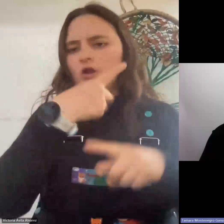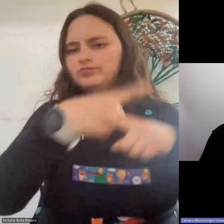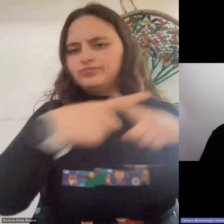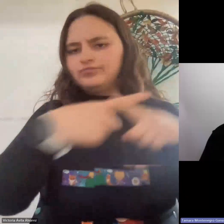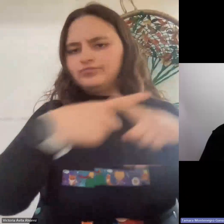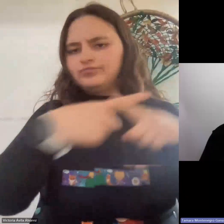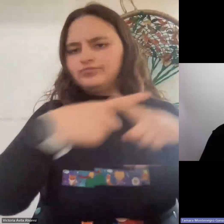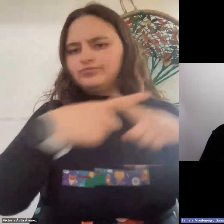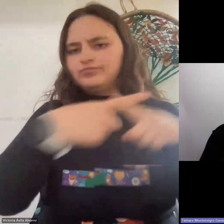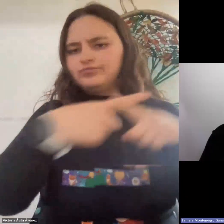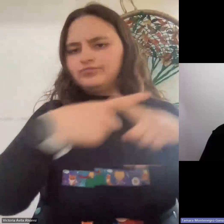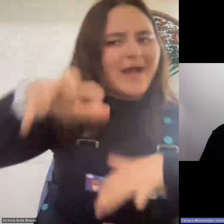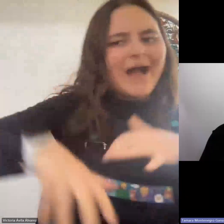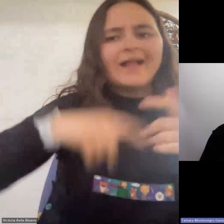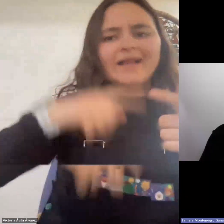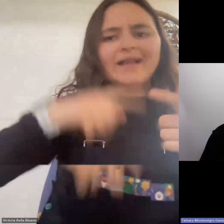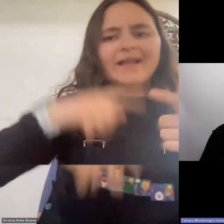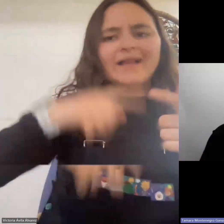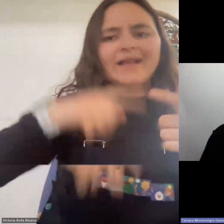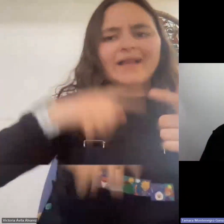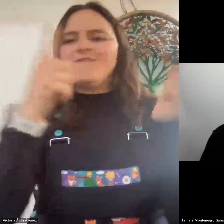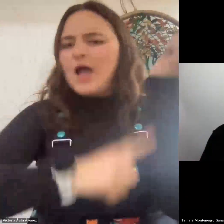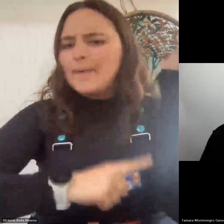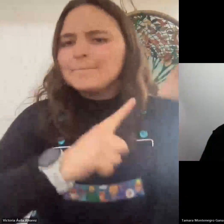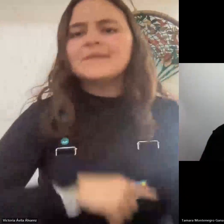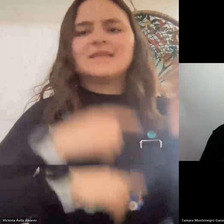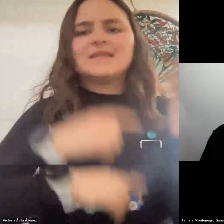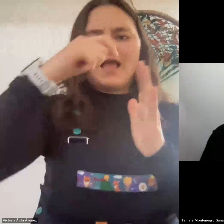Y tengo diferentes temas de vocabulario para ellos,